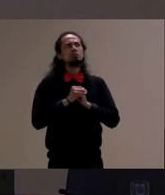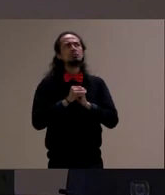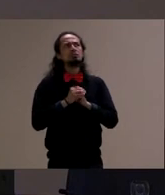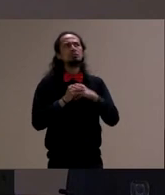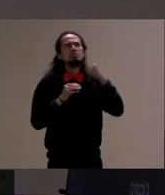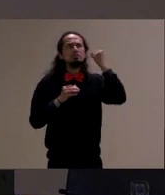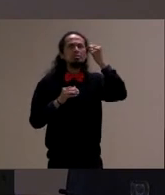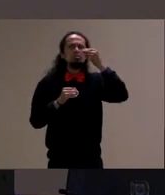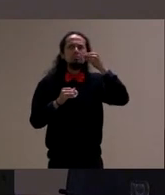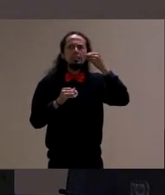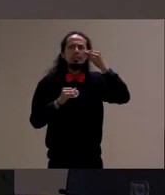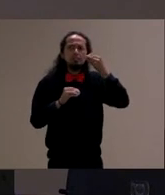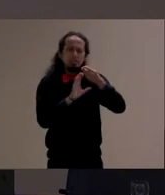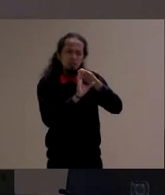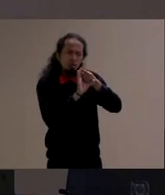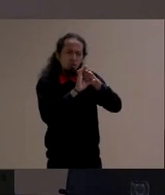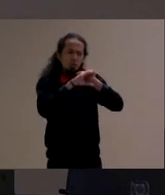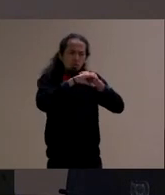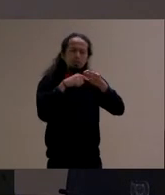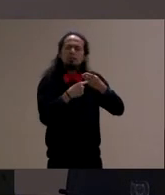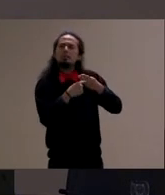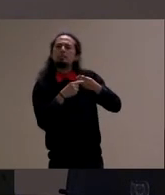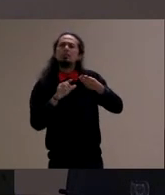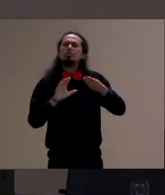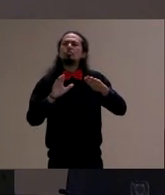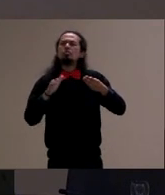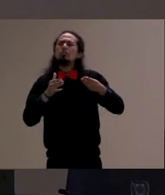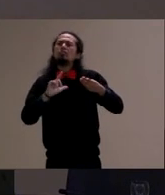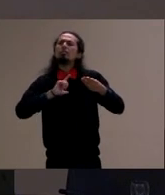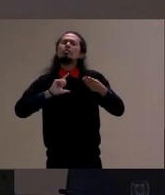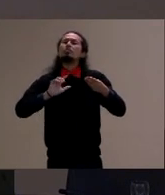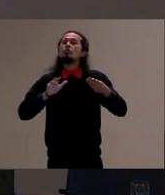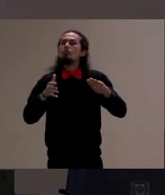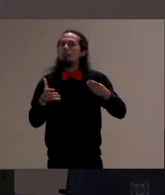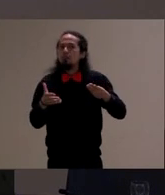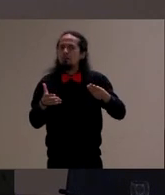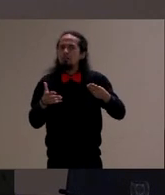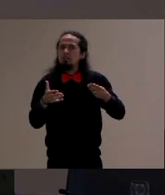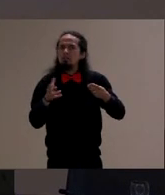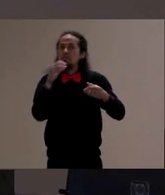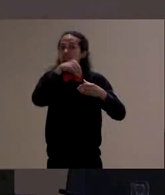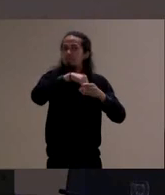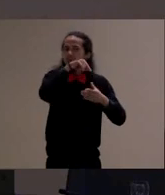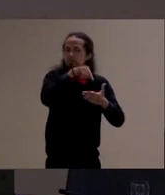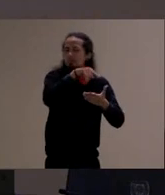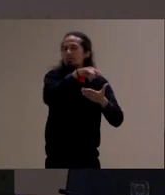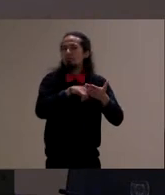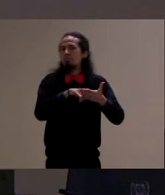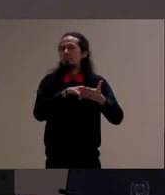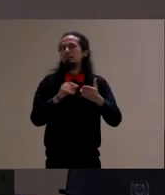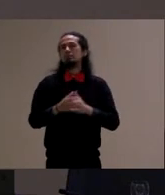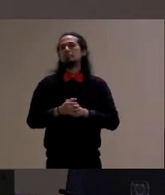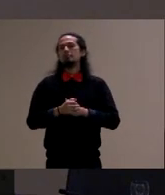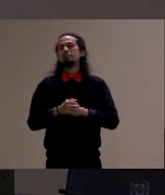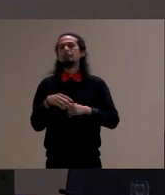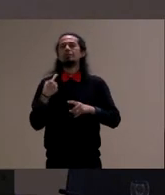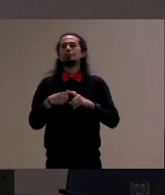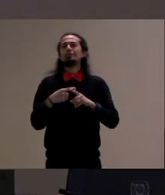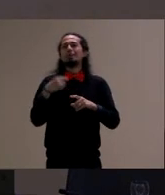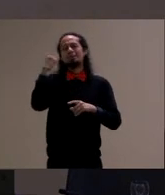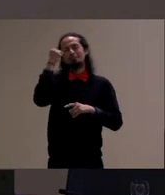presente nesse documento já que por exemplo experiência com o livro de literatura